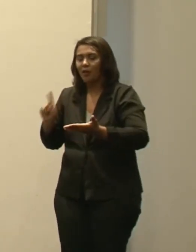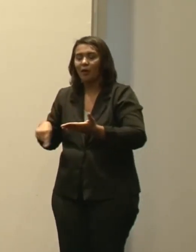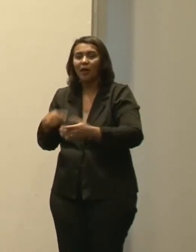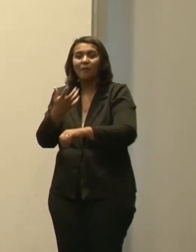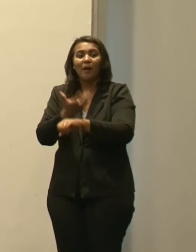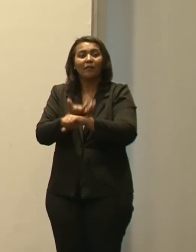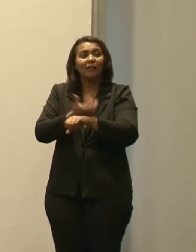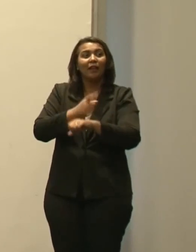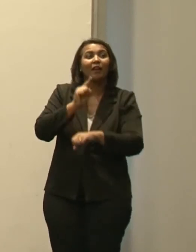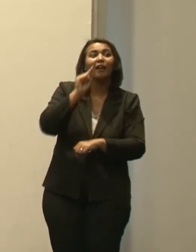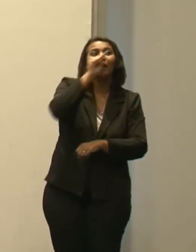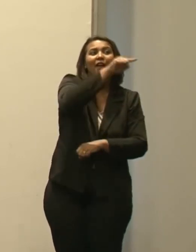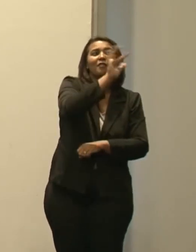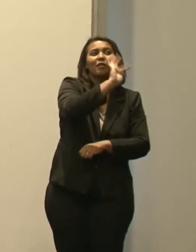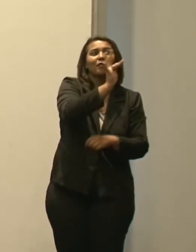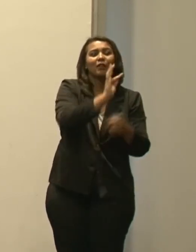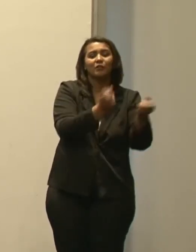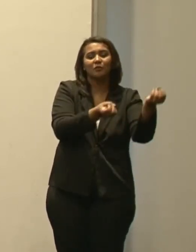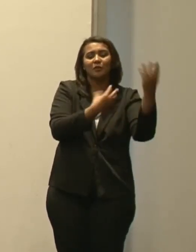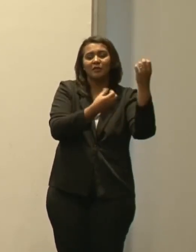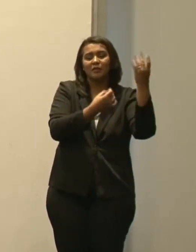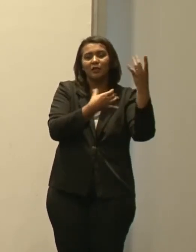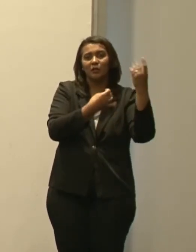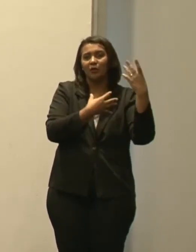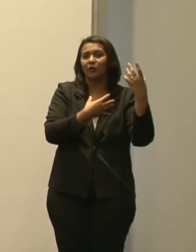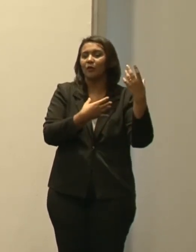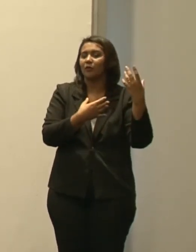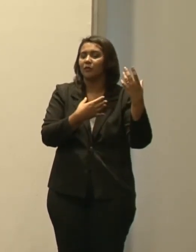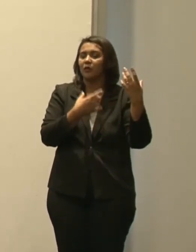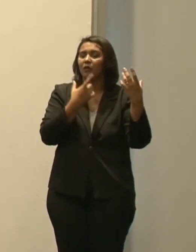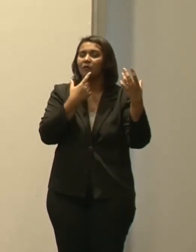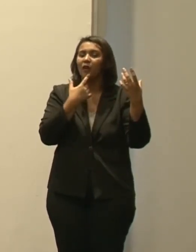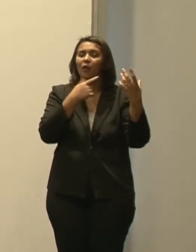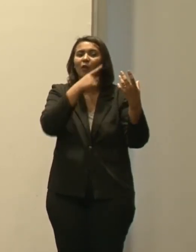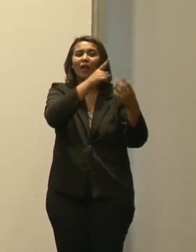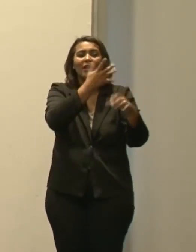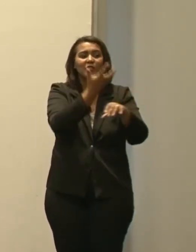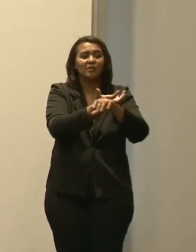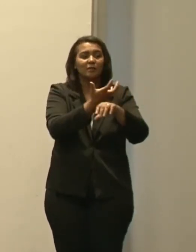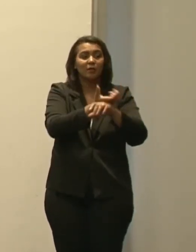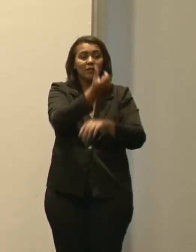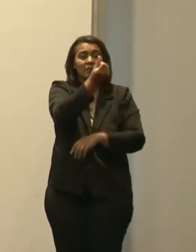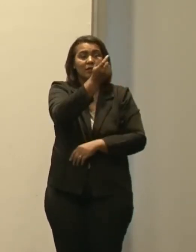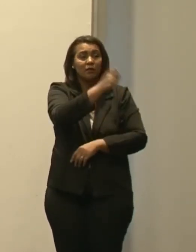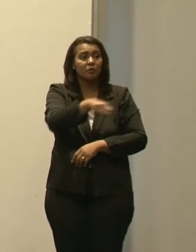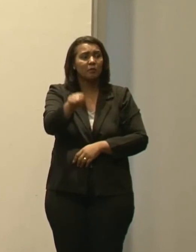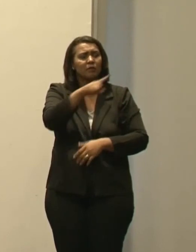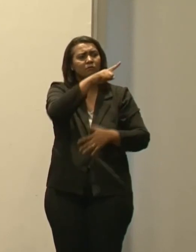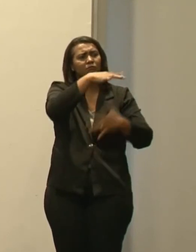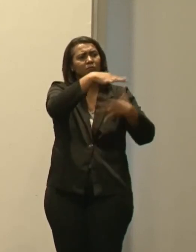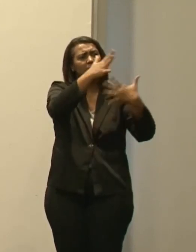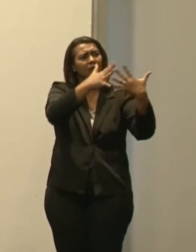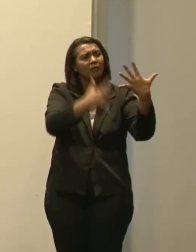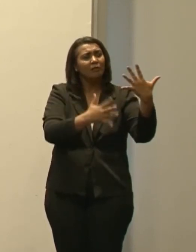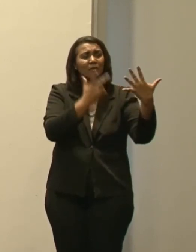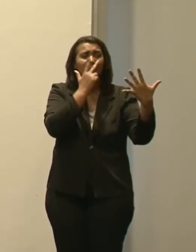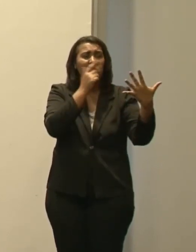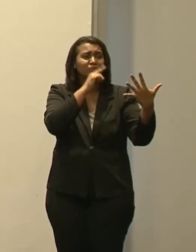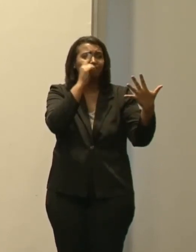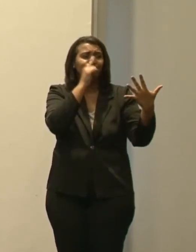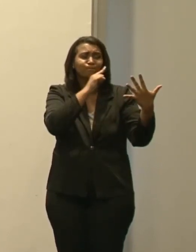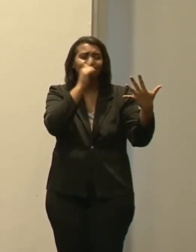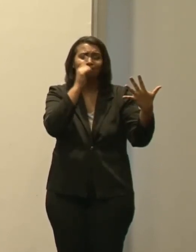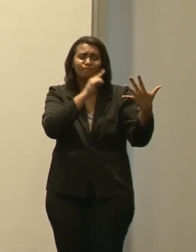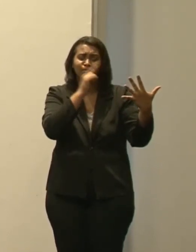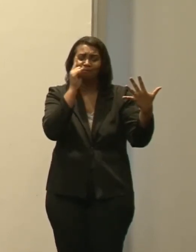na universidade. Por quê? Porque ele falou que a disciplina de 6 meses de Libras não foi suficiente